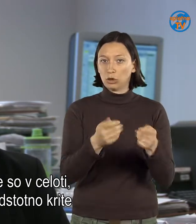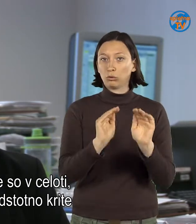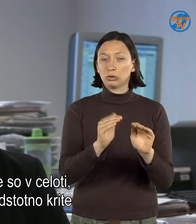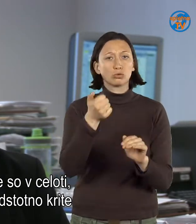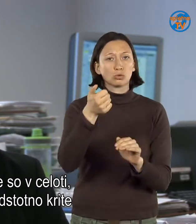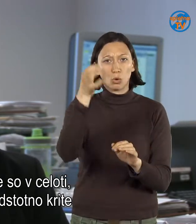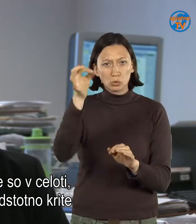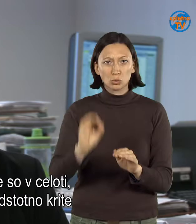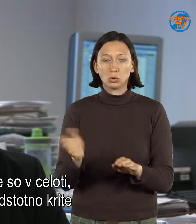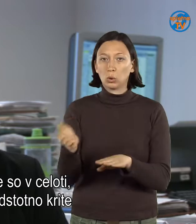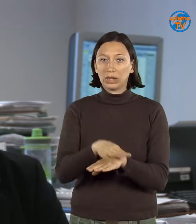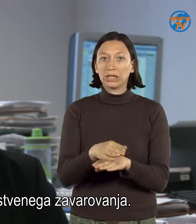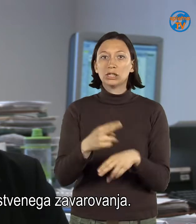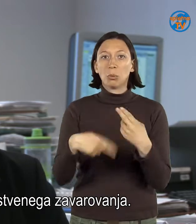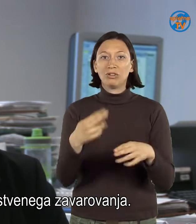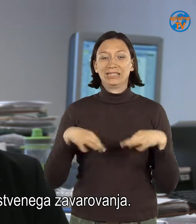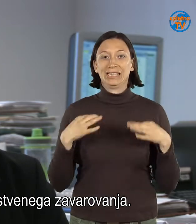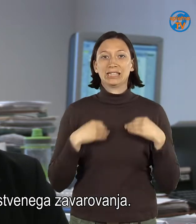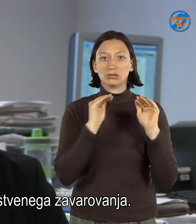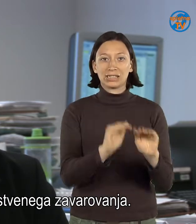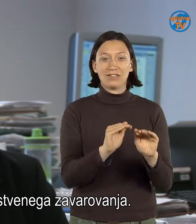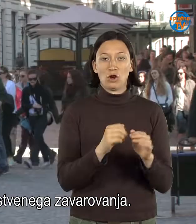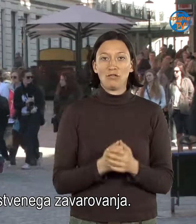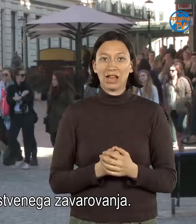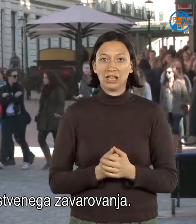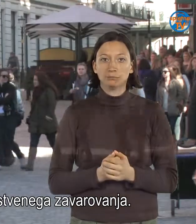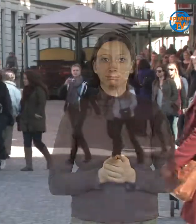zagotovljene 100% krite iz obveznega zdravstvenega zavarovanja.